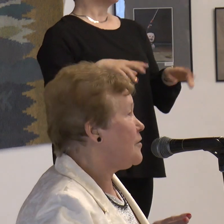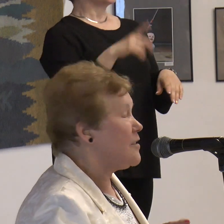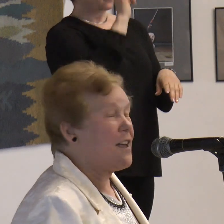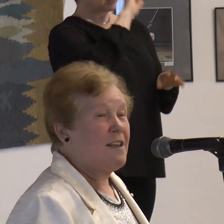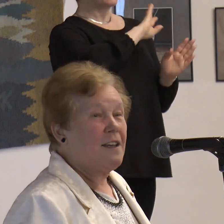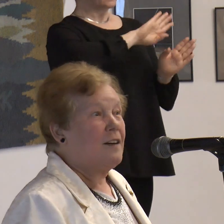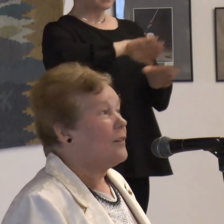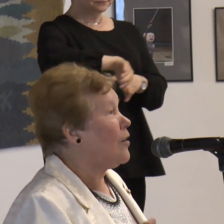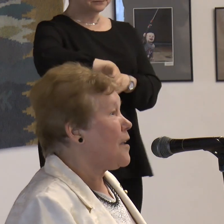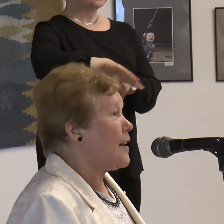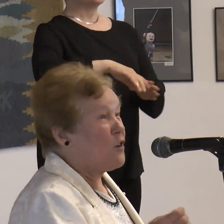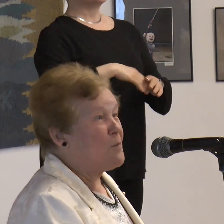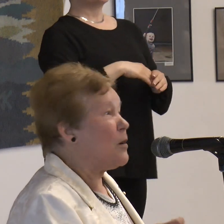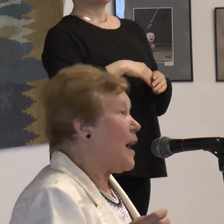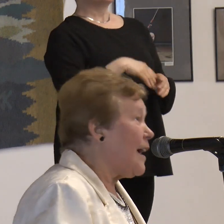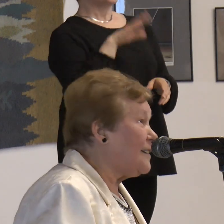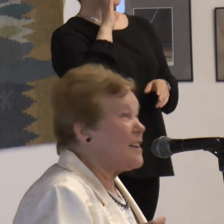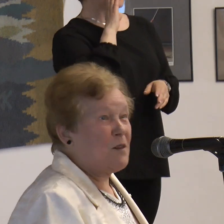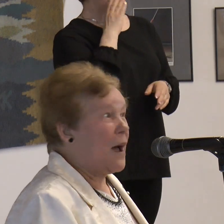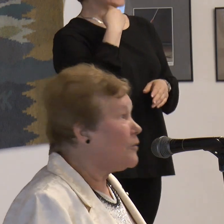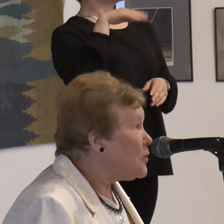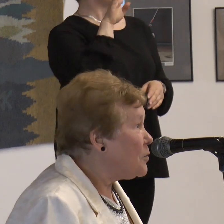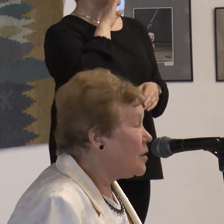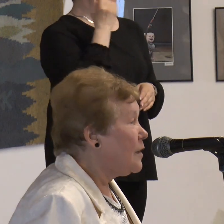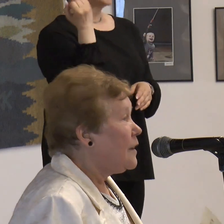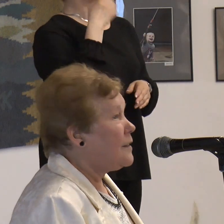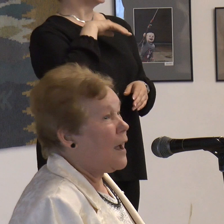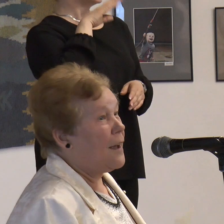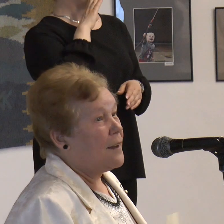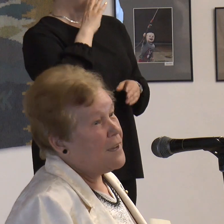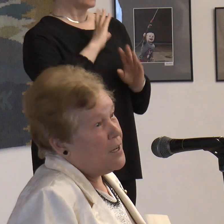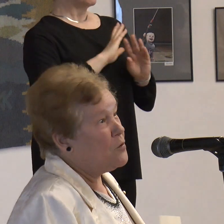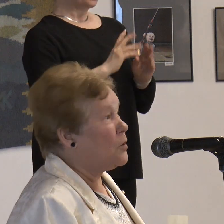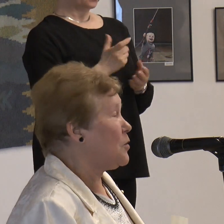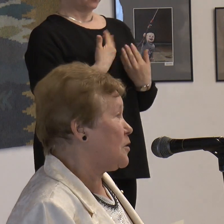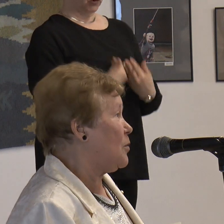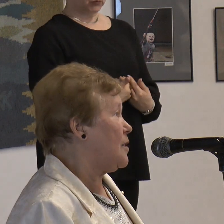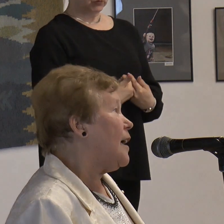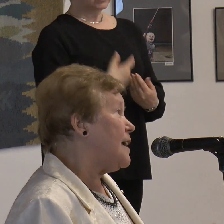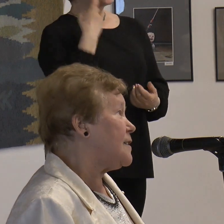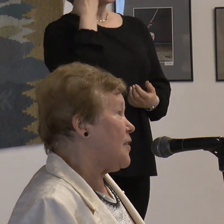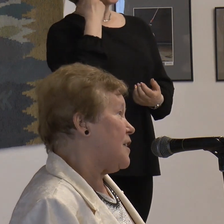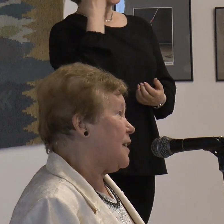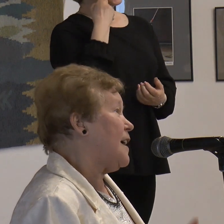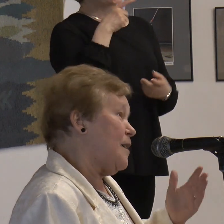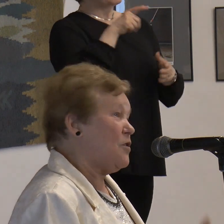férfiakat kivéve, anyák, nagybabák, tétbabák vagyunk. Tehát, és én úgy gondoltam, hogy